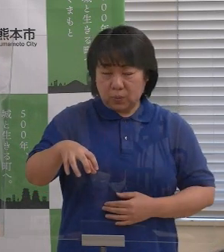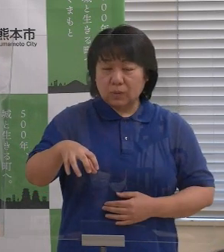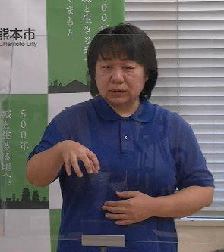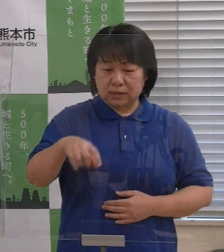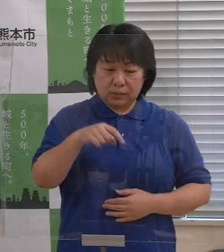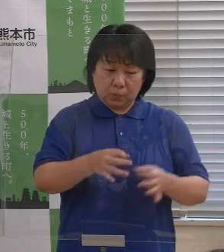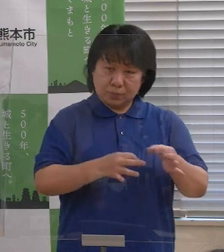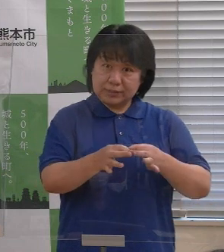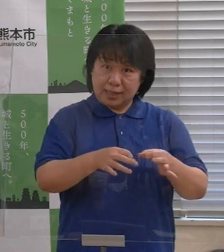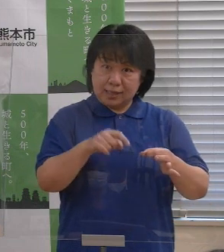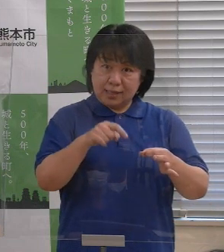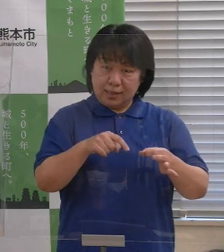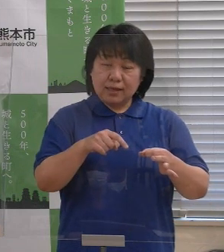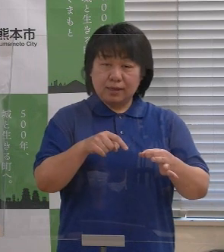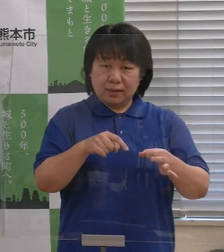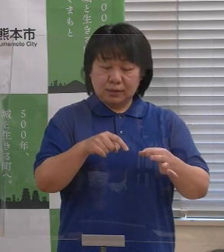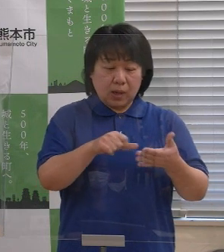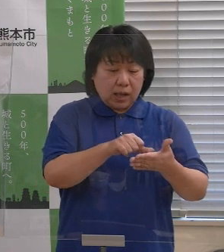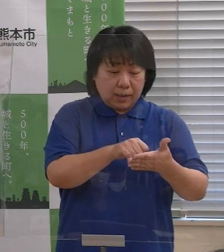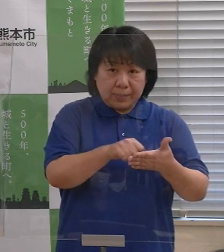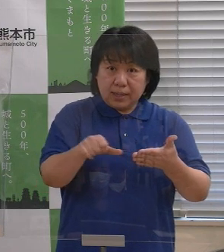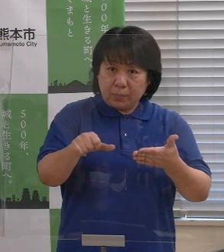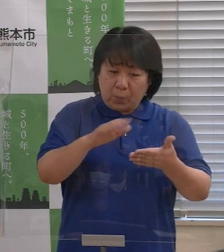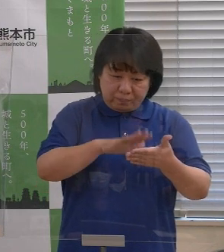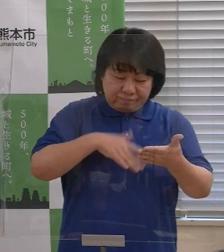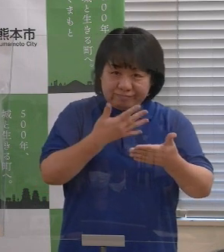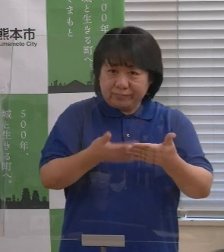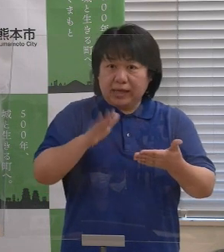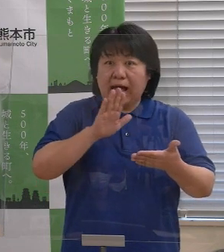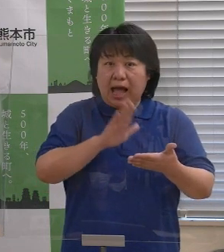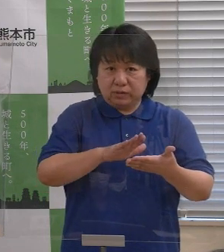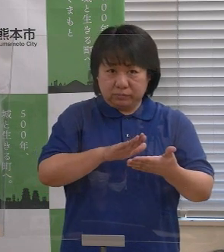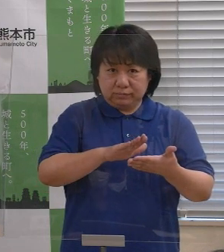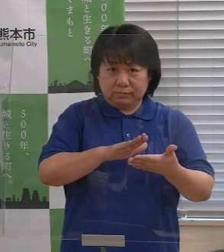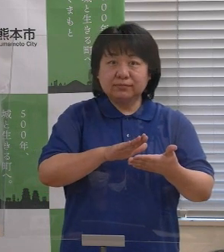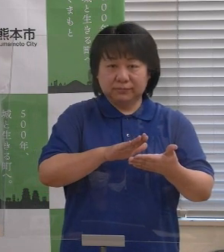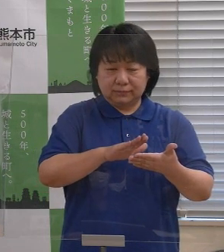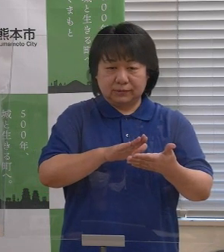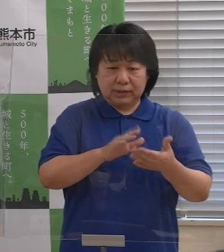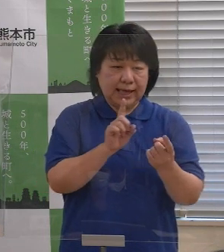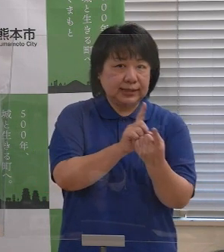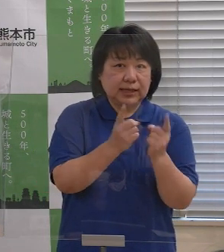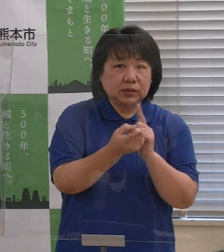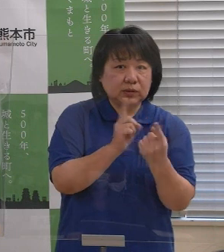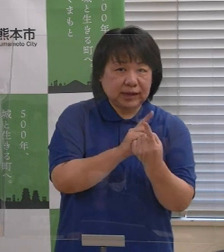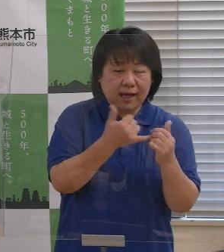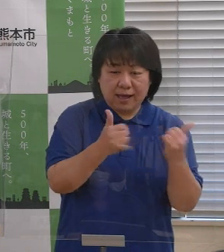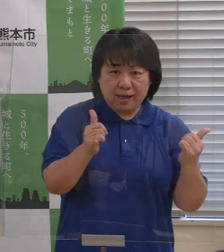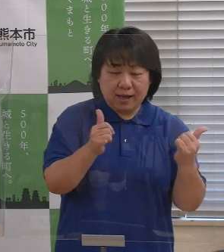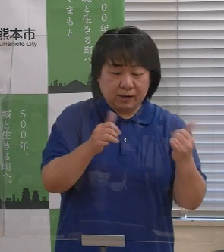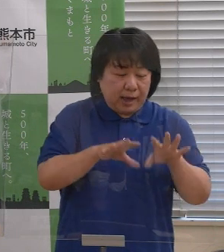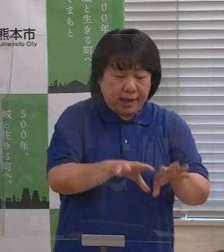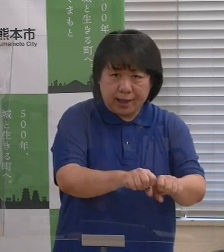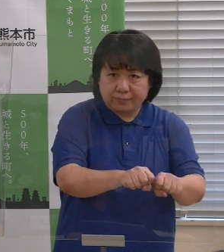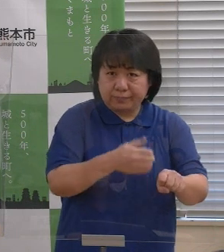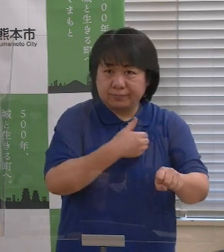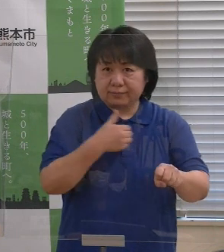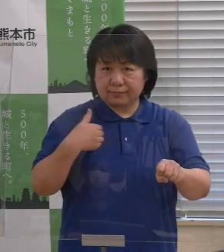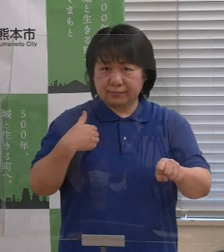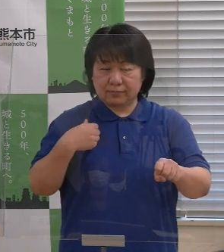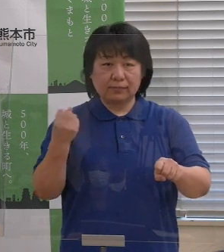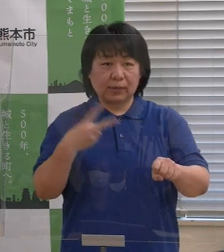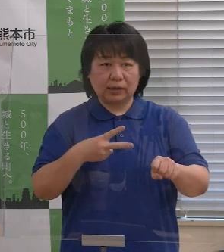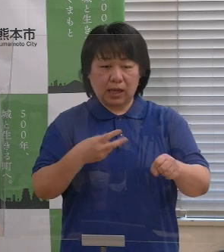には顧客名簿が存在をすることから、接触者等が把握をでき、